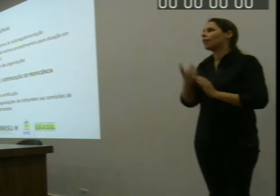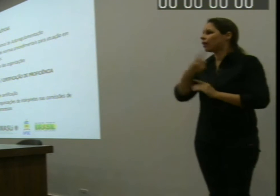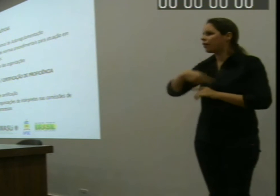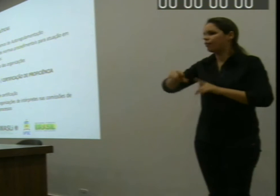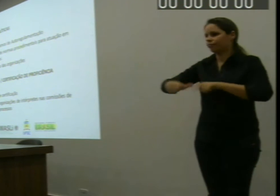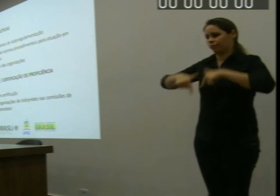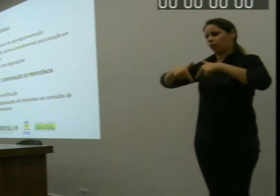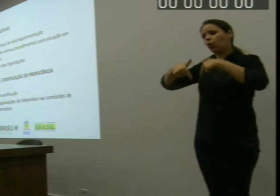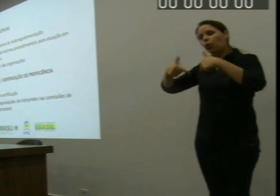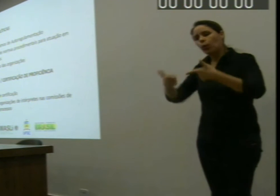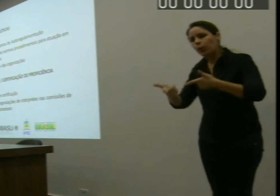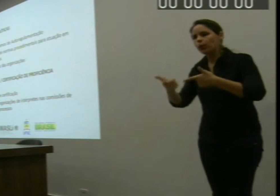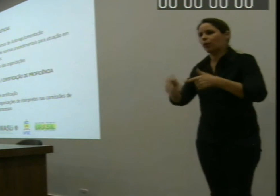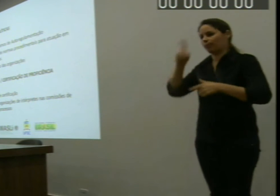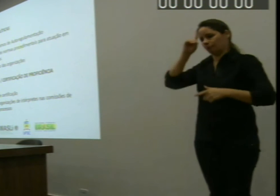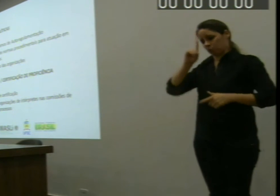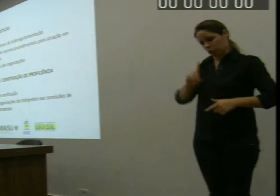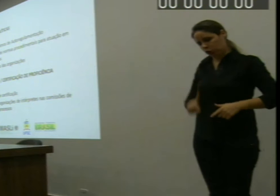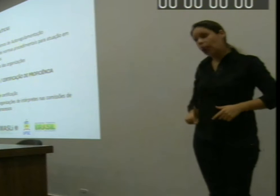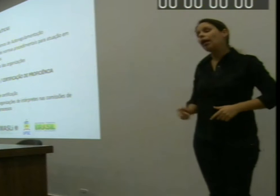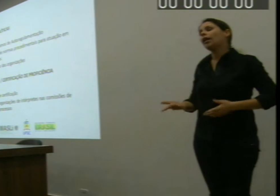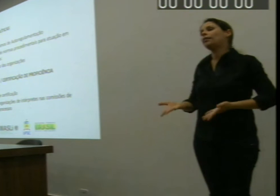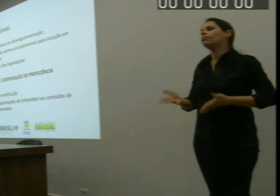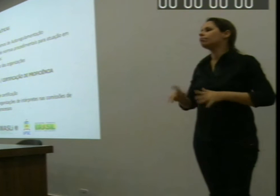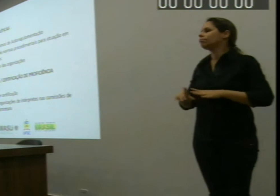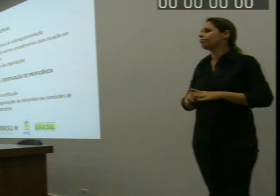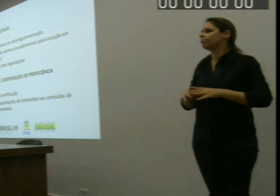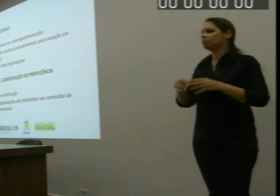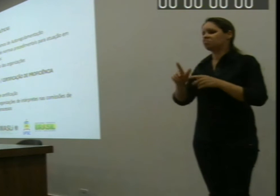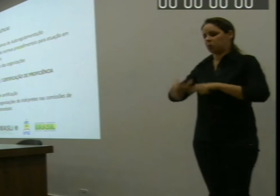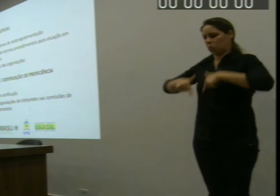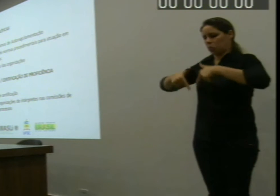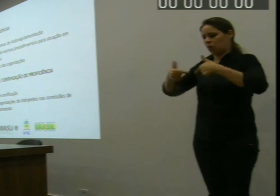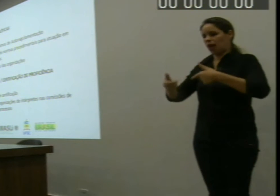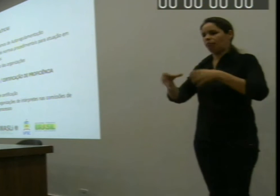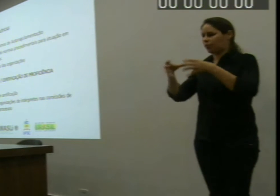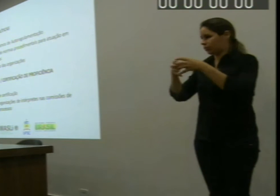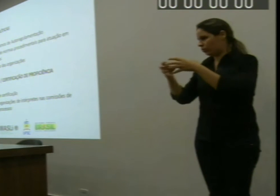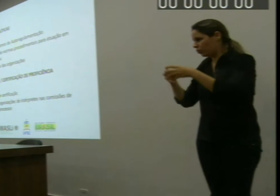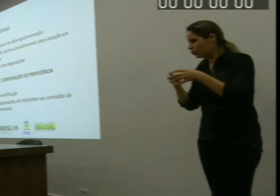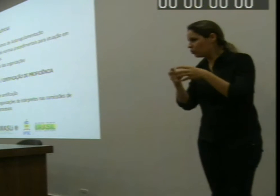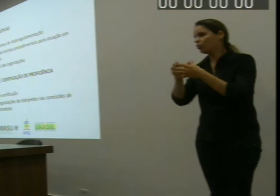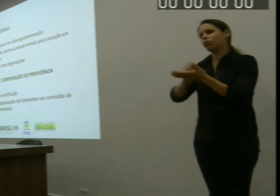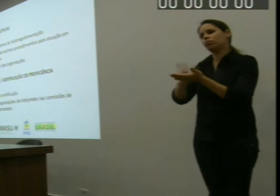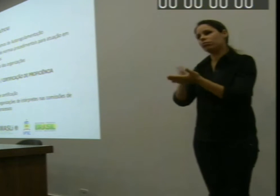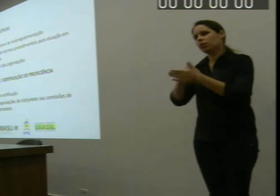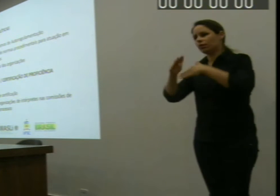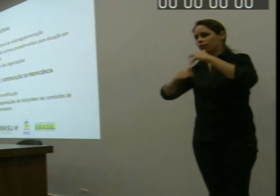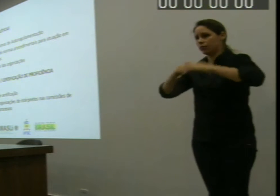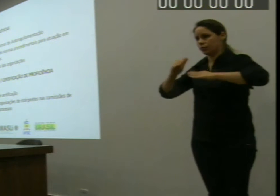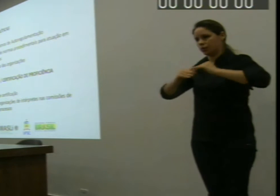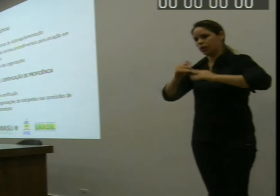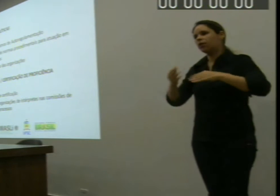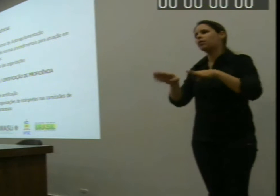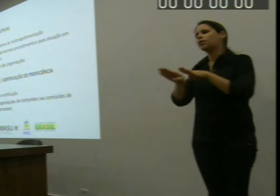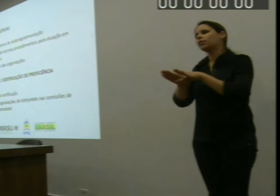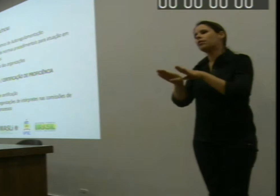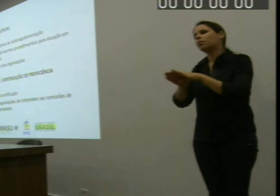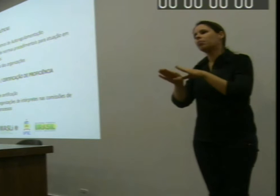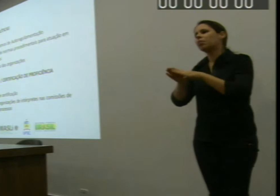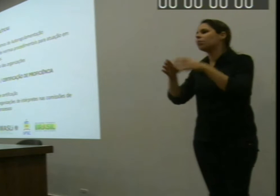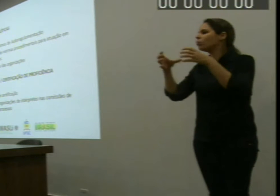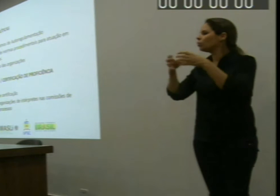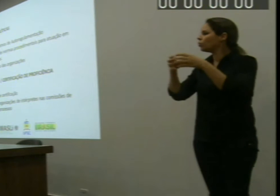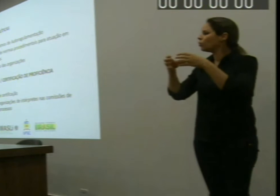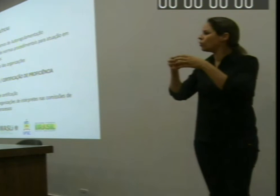direito servem para lutar pela categorias enfim tem inúmeras funções como também serve para para atividades sociais como